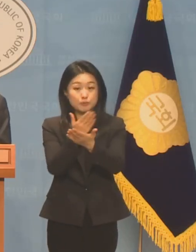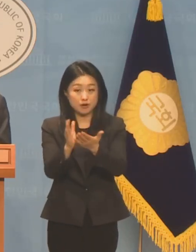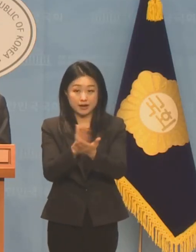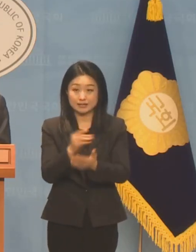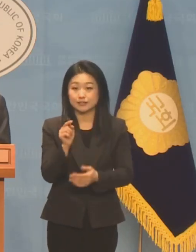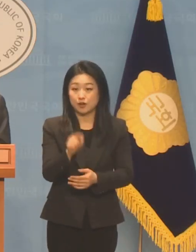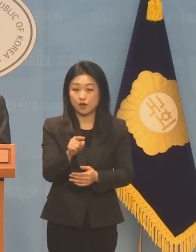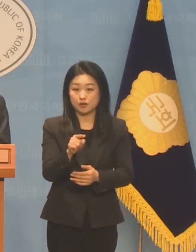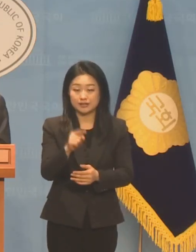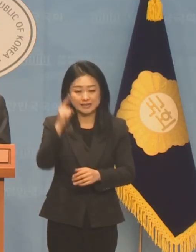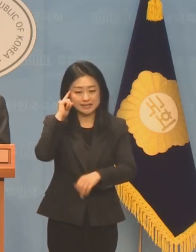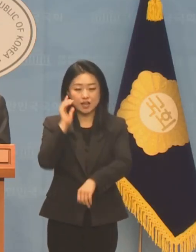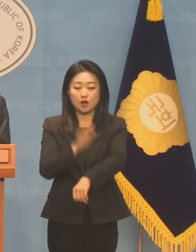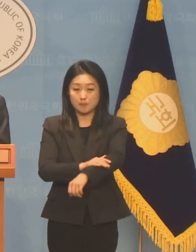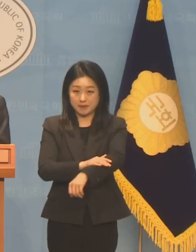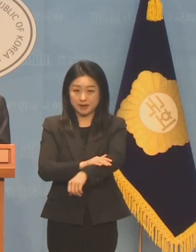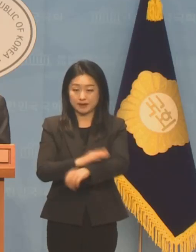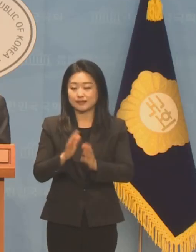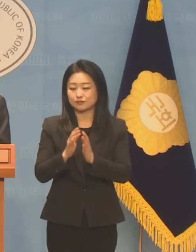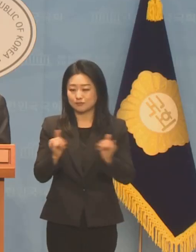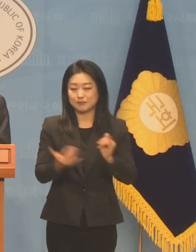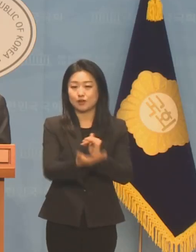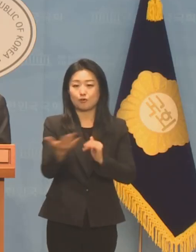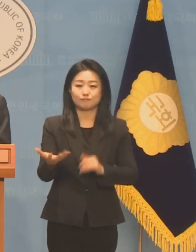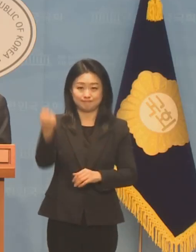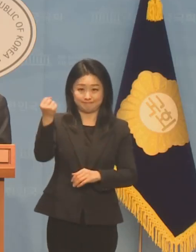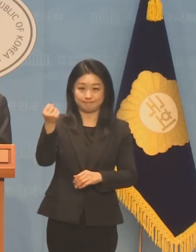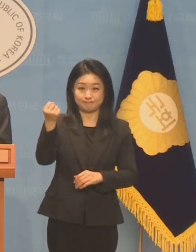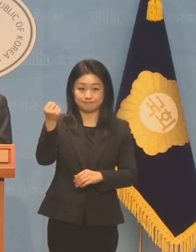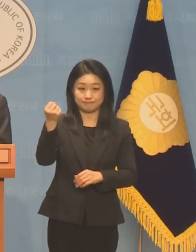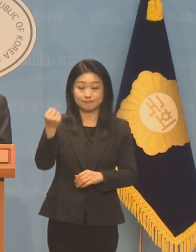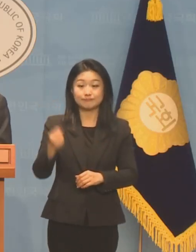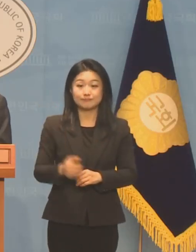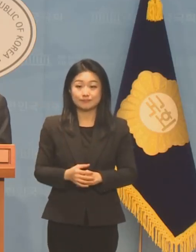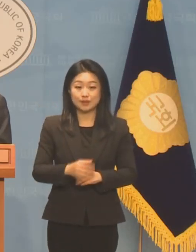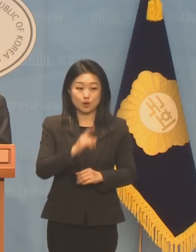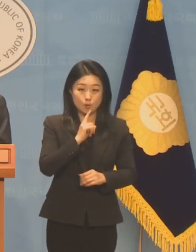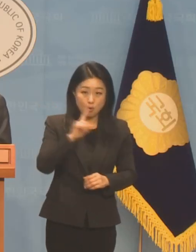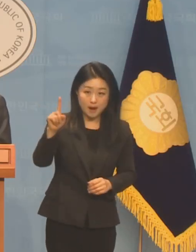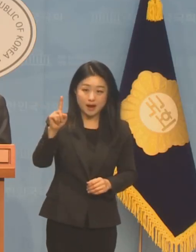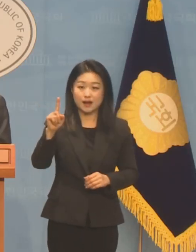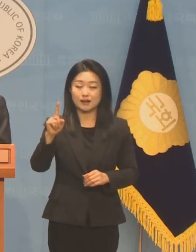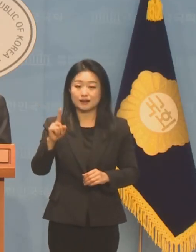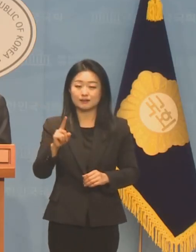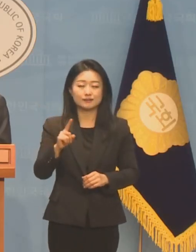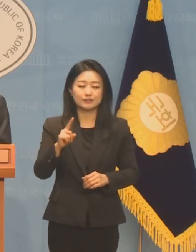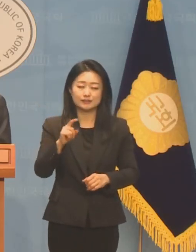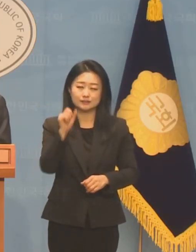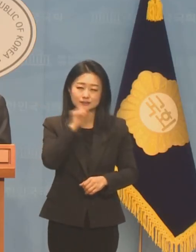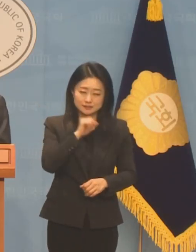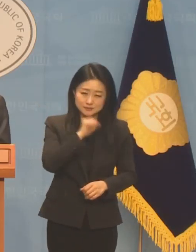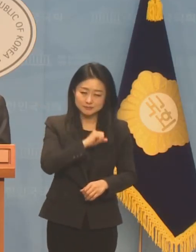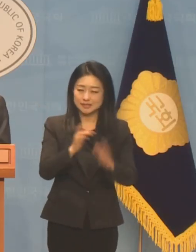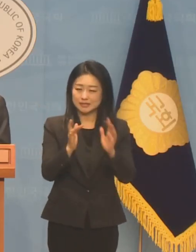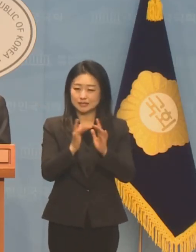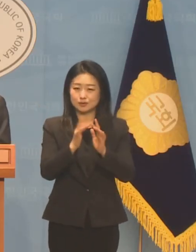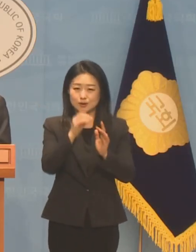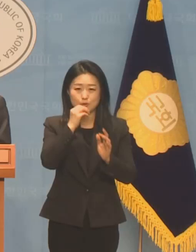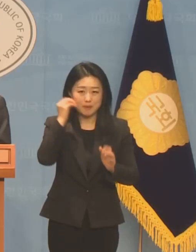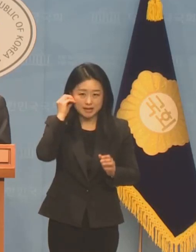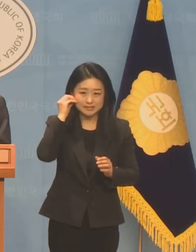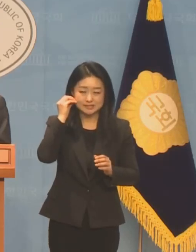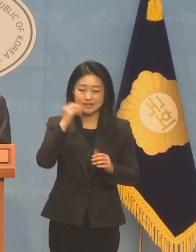것도 현명한 국민들 스스로가 하는 판단의 몫이지, 고발하고 신고하고 온라인상에 계엄령